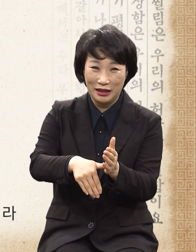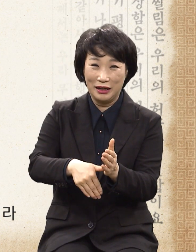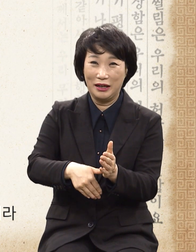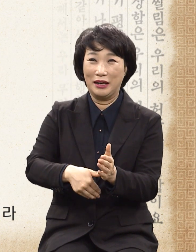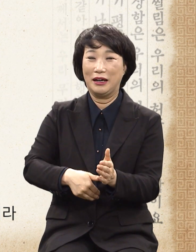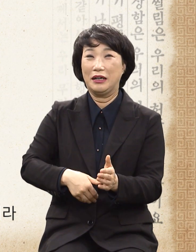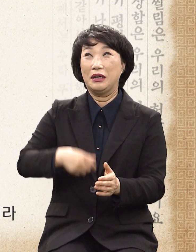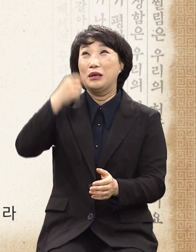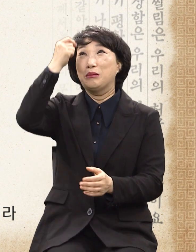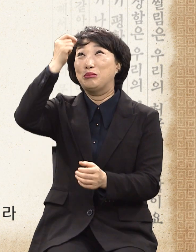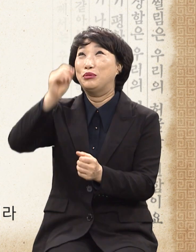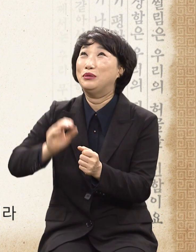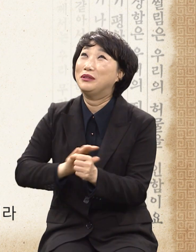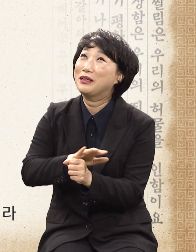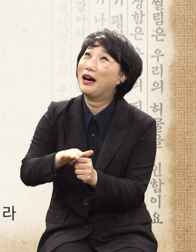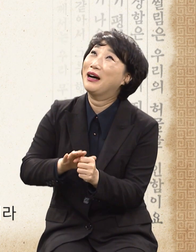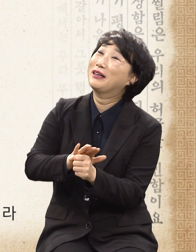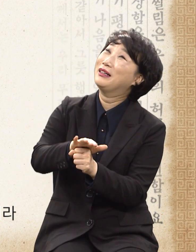때